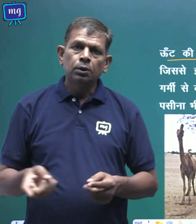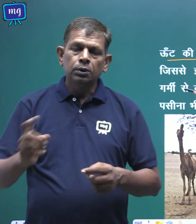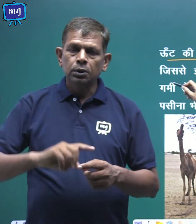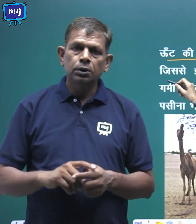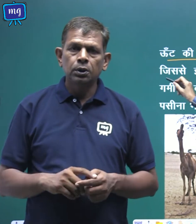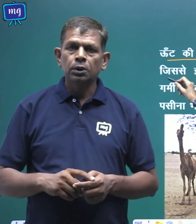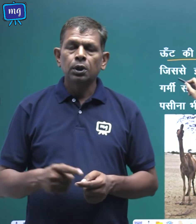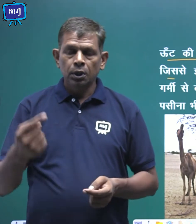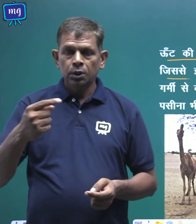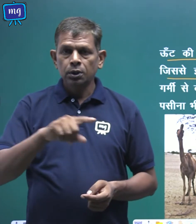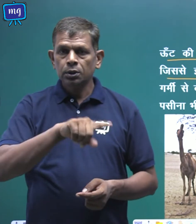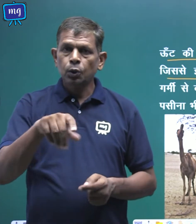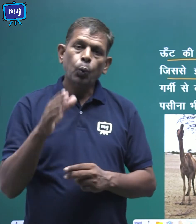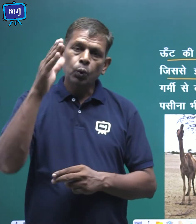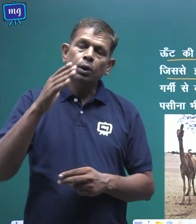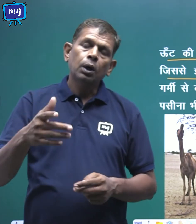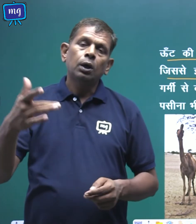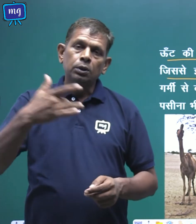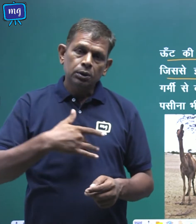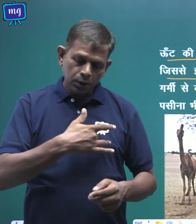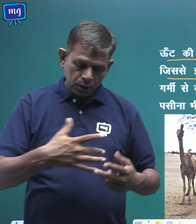जिससे इसका शरीर